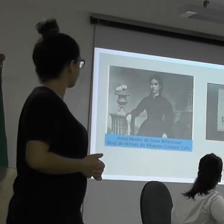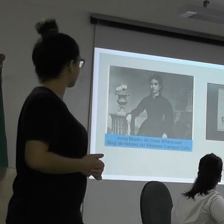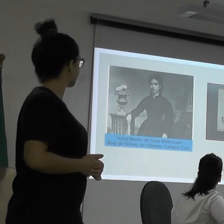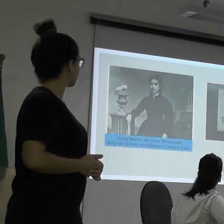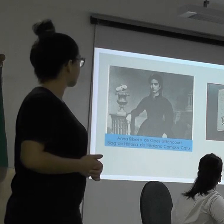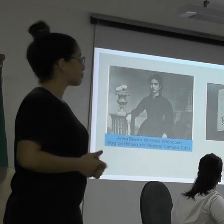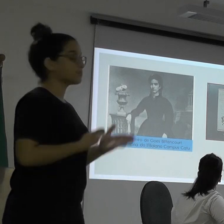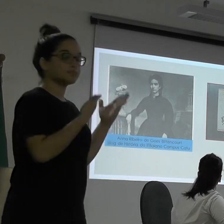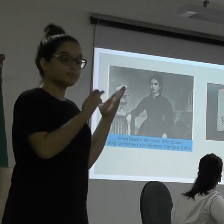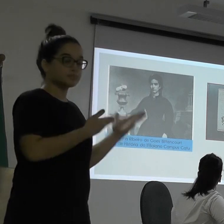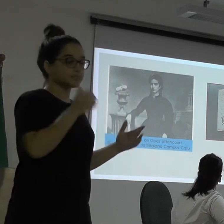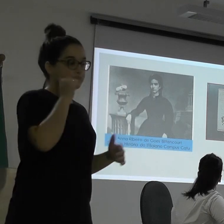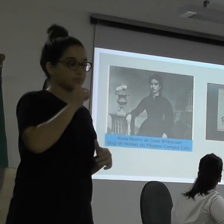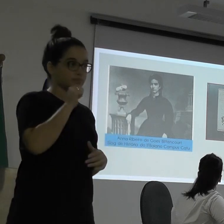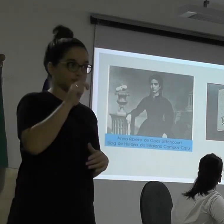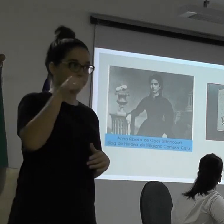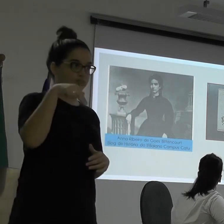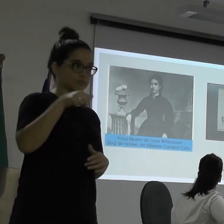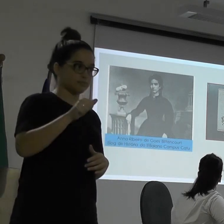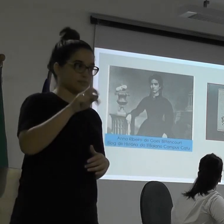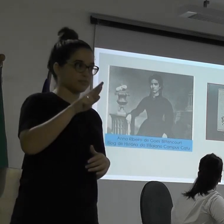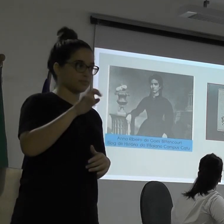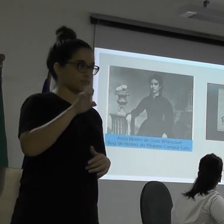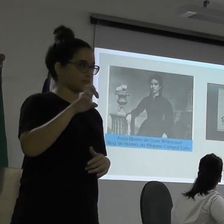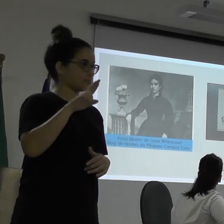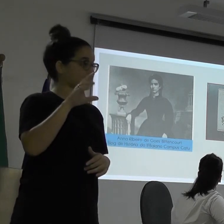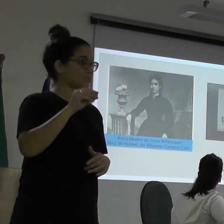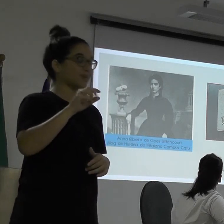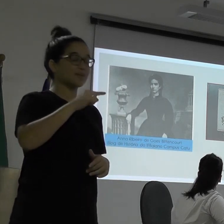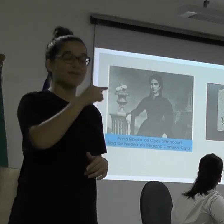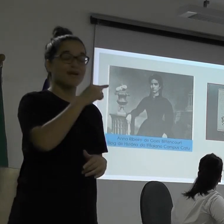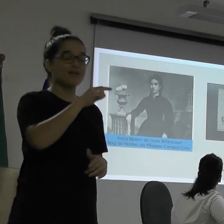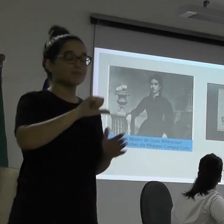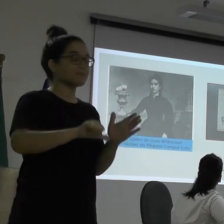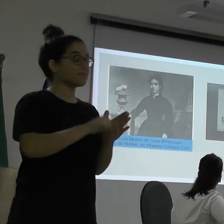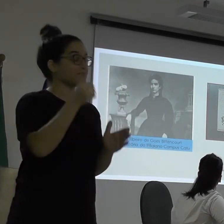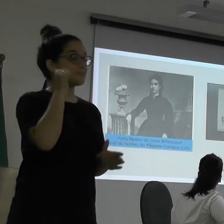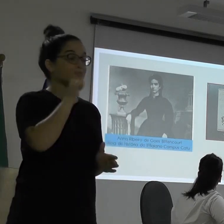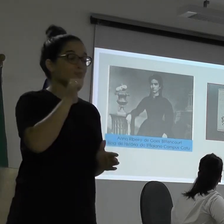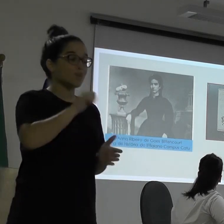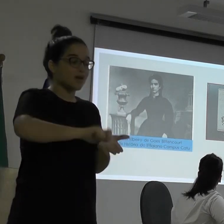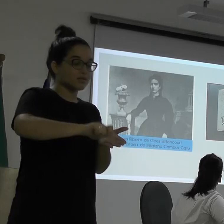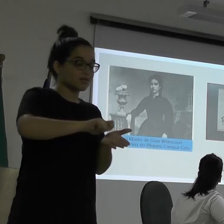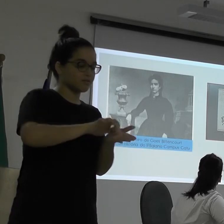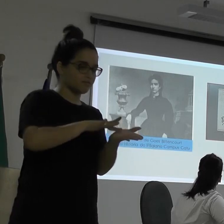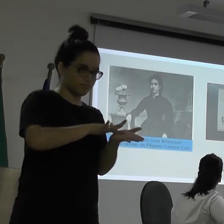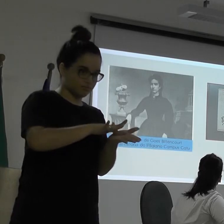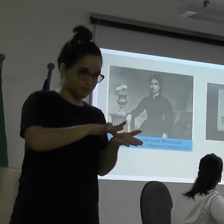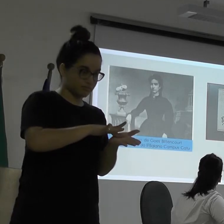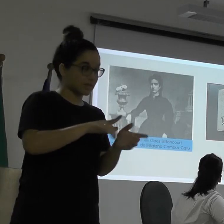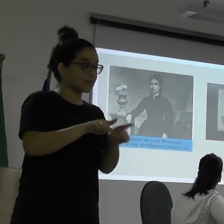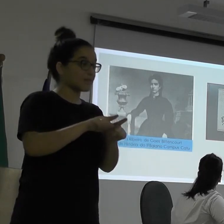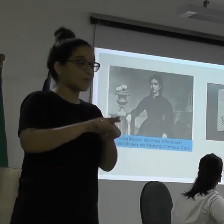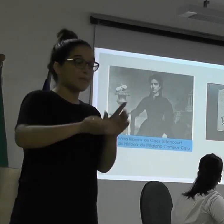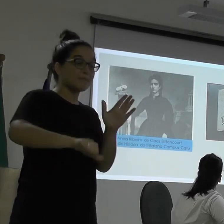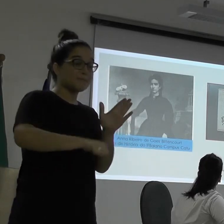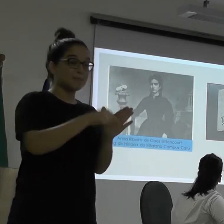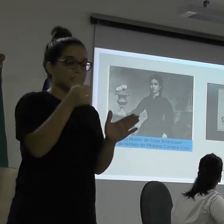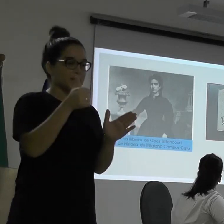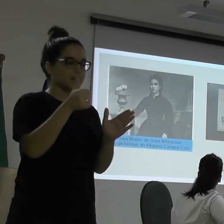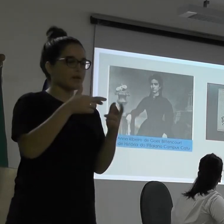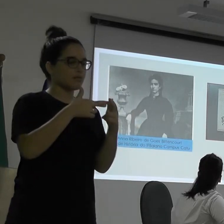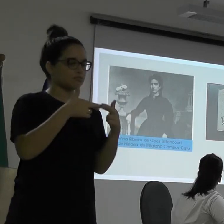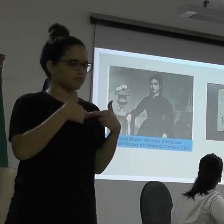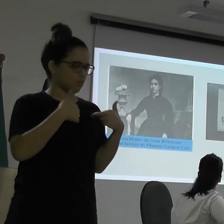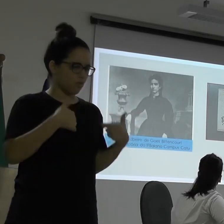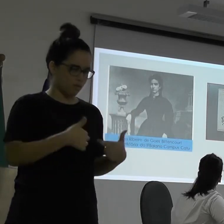Então, Ana Ribeiro de Góes Bittencourt foi considerada como a primeira ficcionista e a primeira romancista da província da